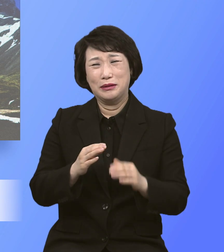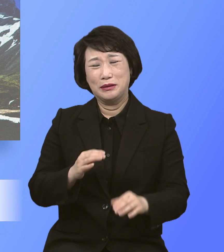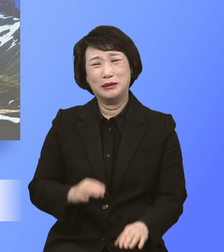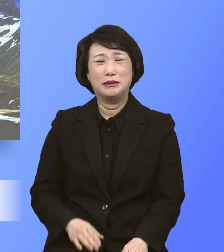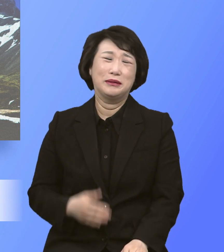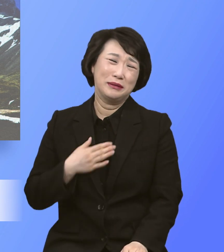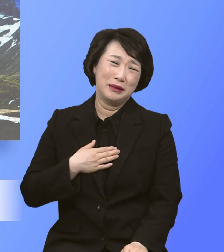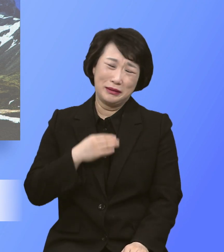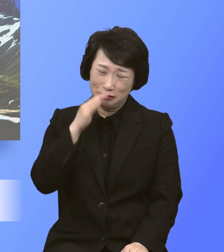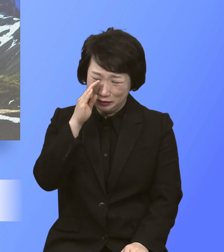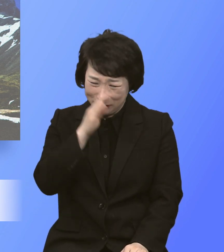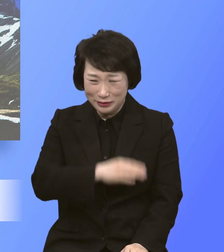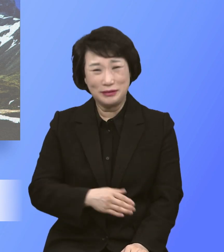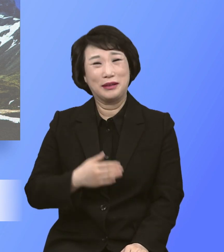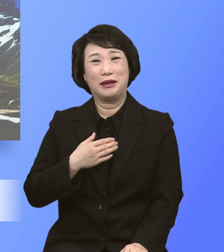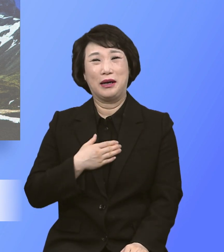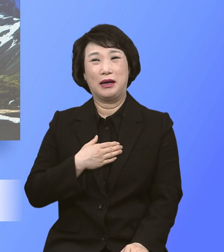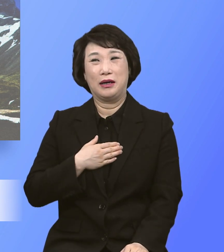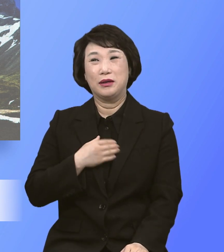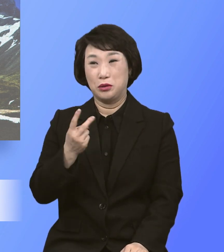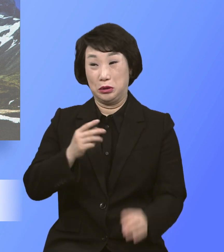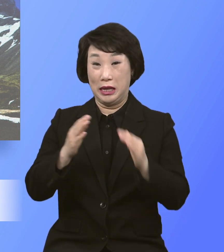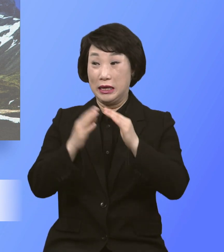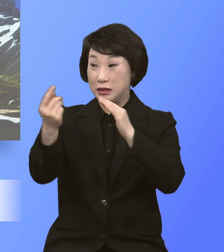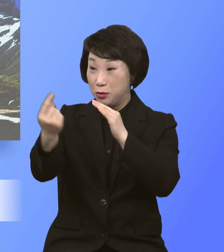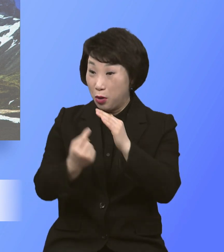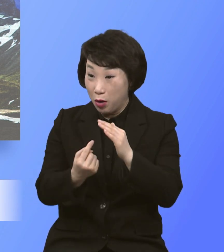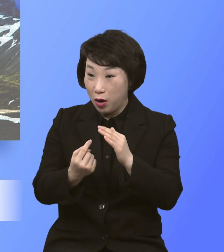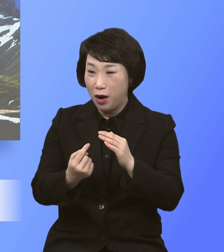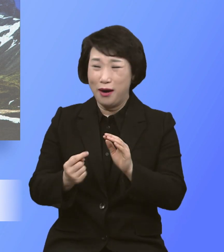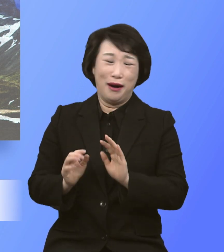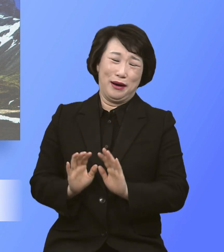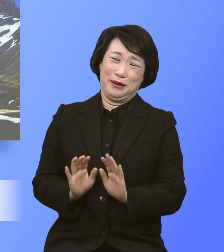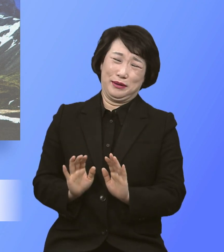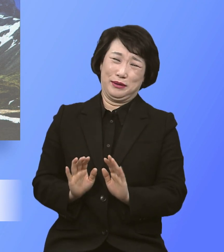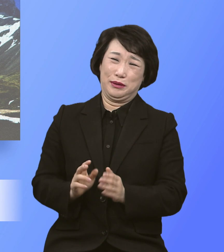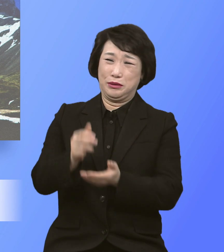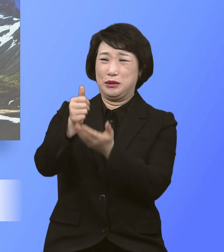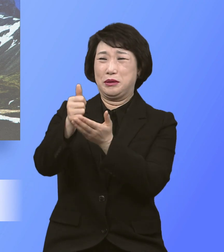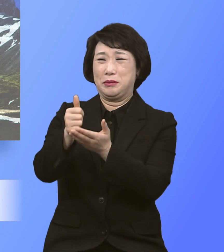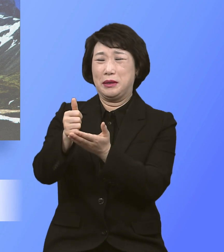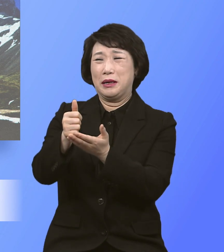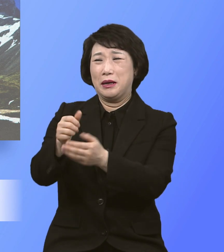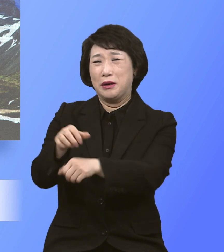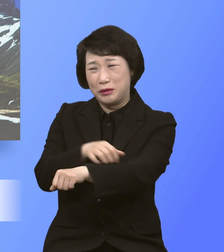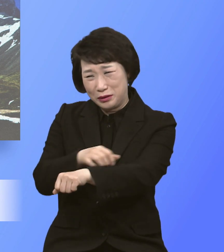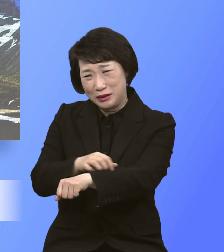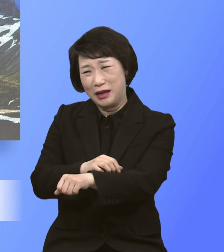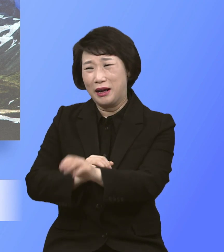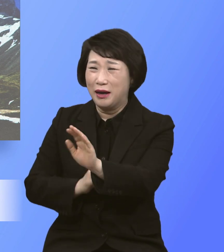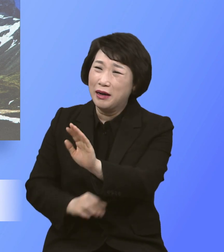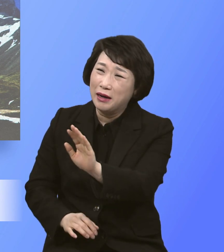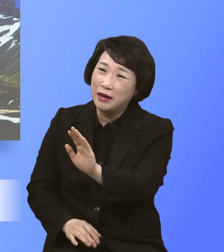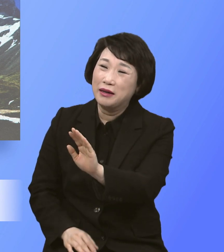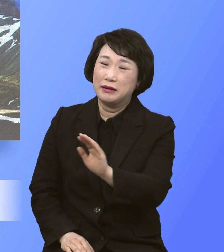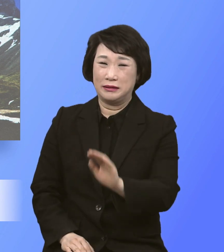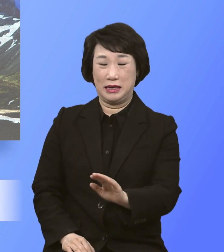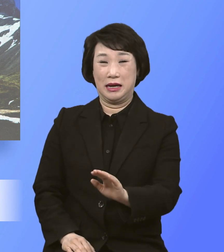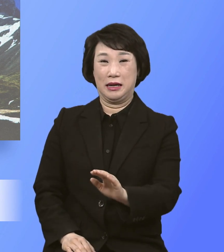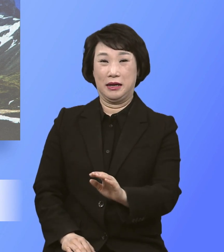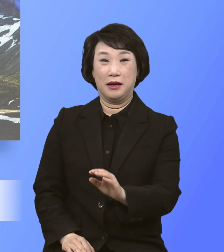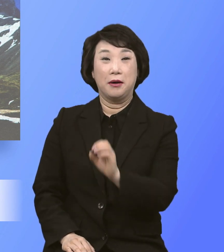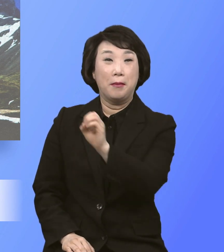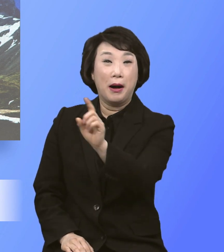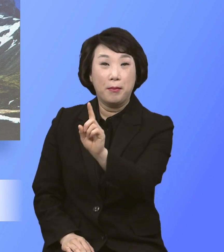뿐더러 우리 집까지 오시는 것은 주님이 번거로우신 일입니다